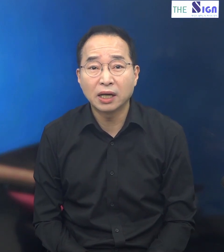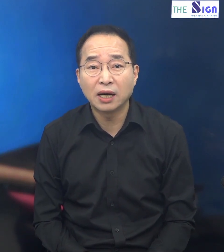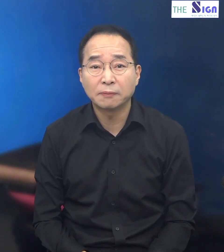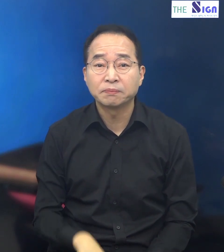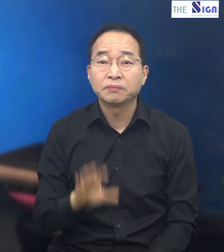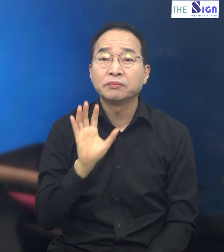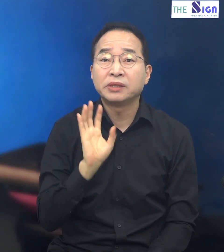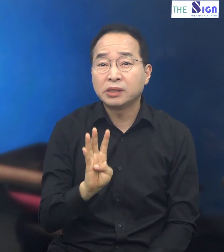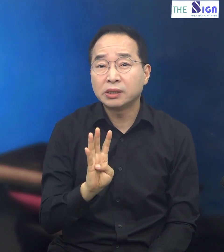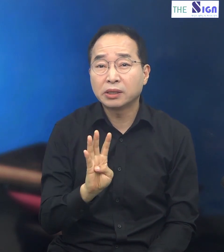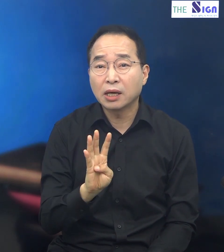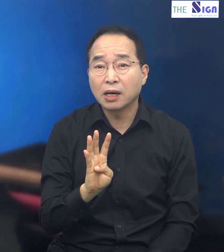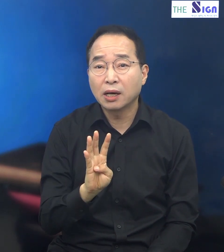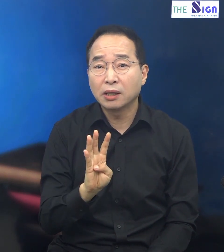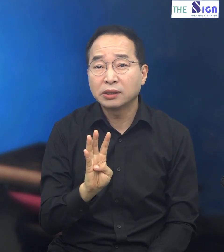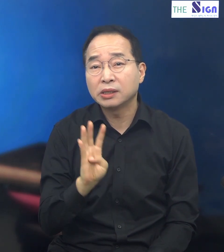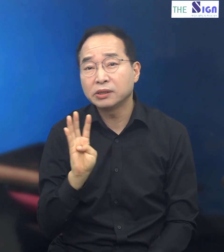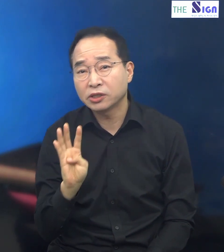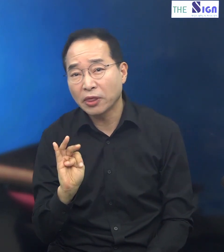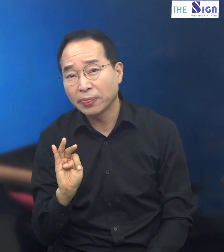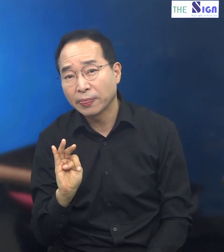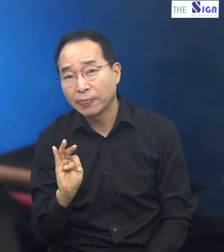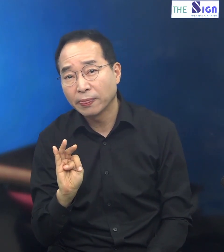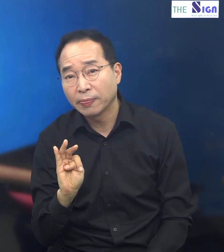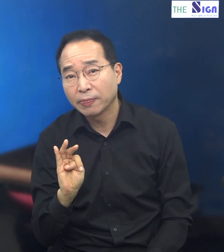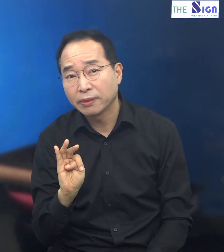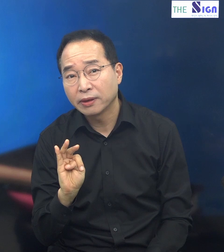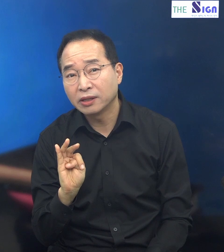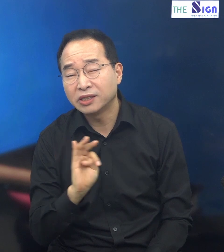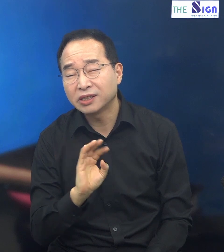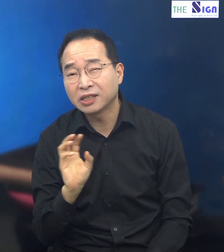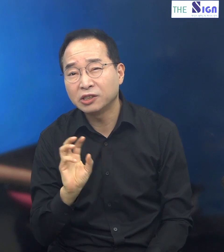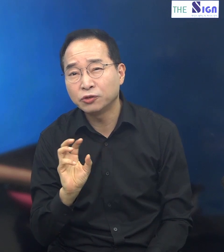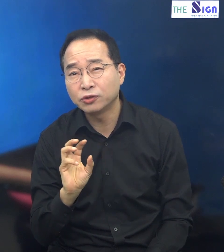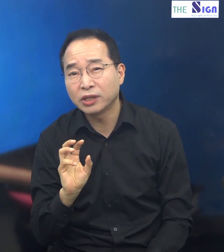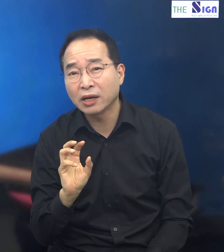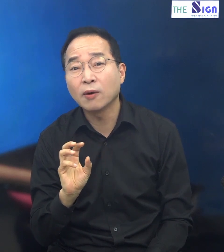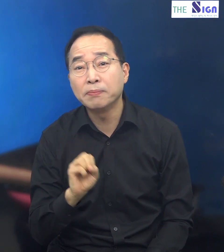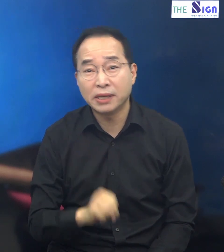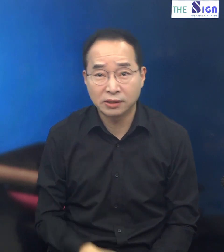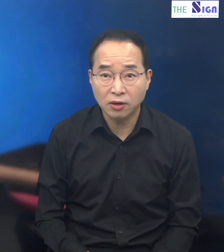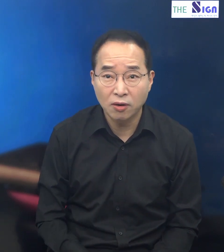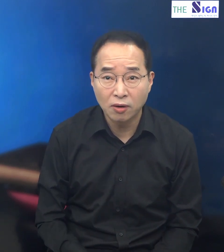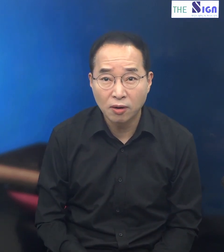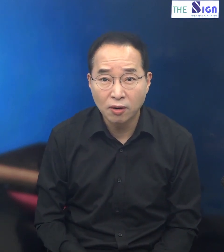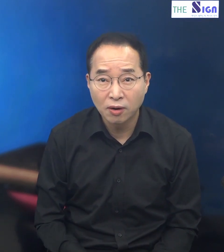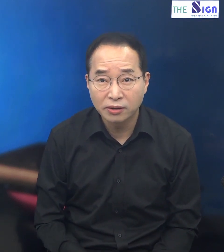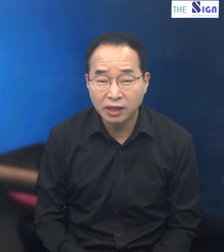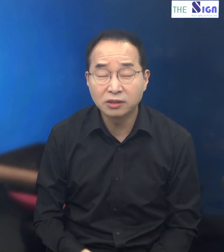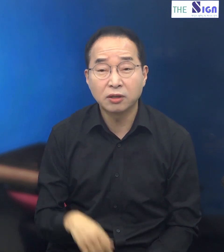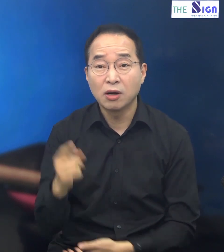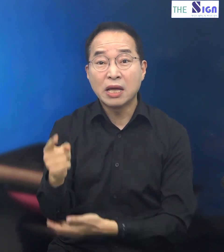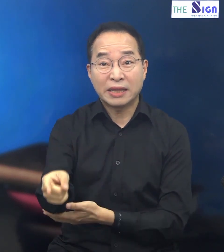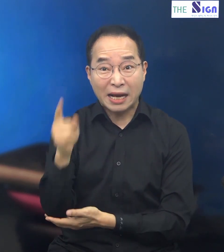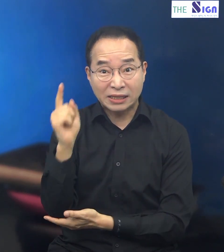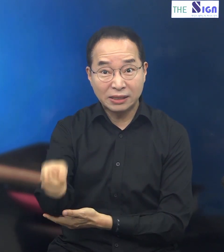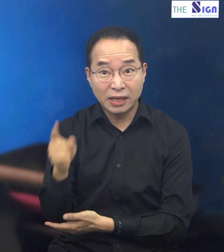아니라 지식과 실전, 그러니까 지식과 기술을 다 겸비했어. 예를 들어